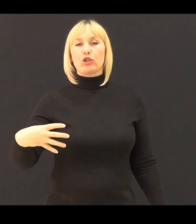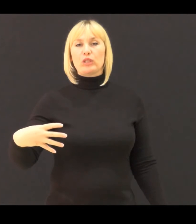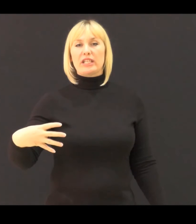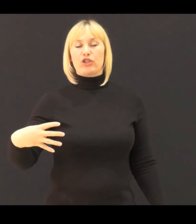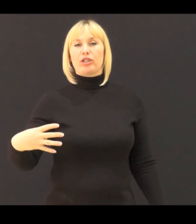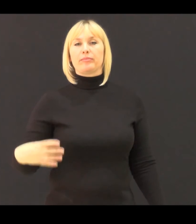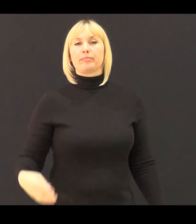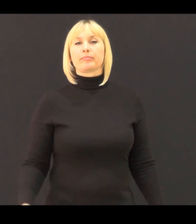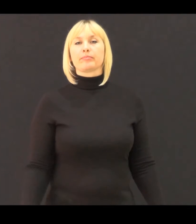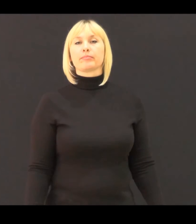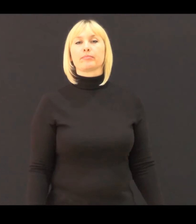Patruzeci.